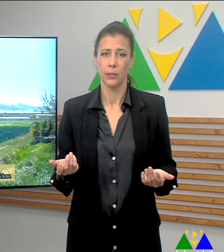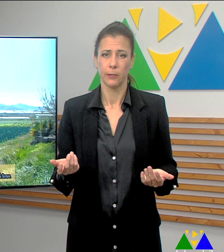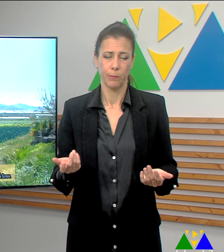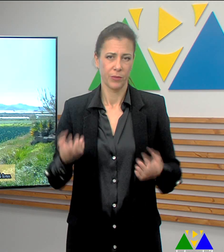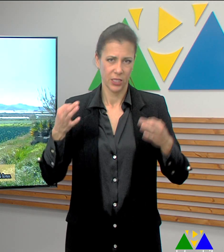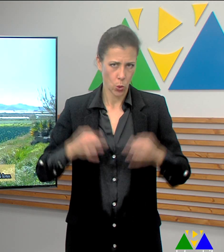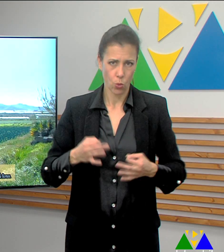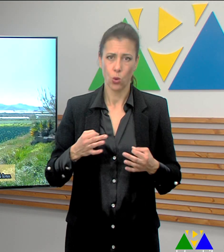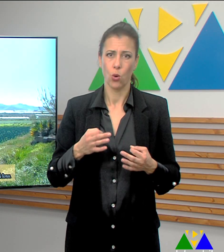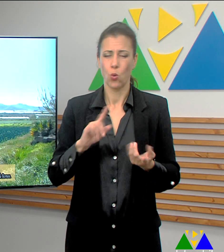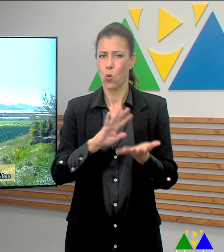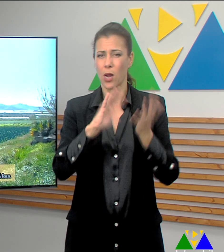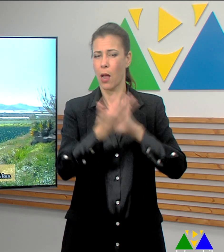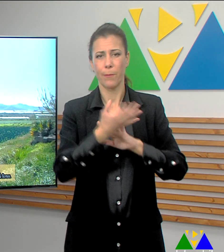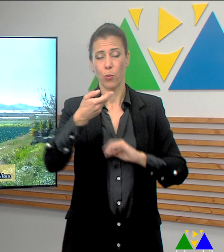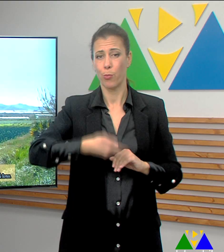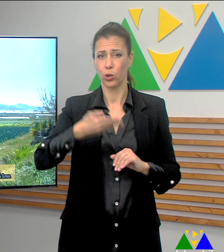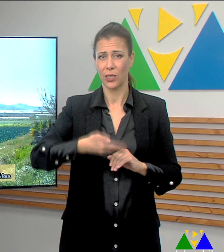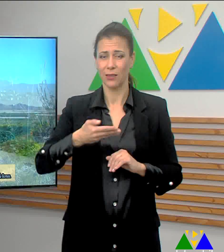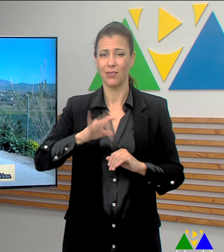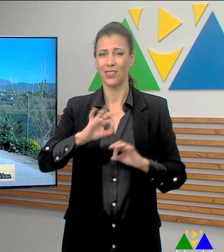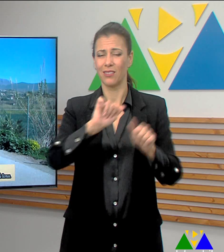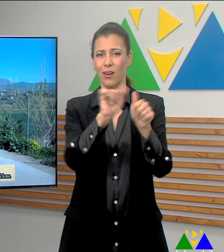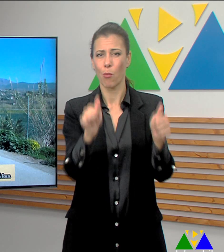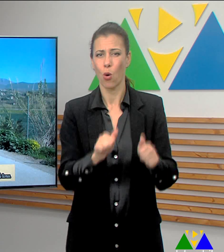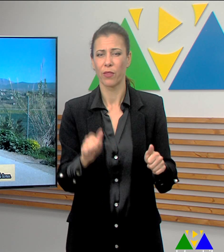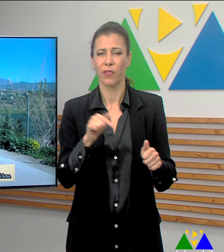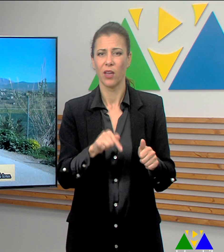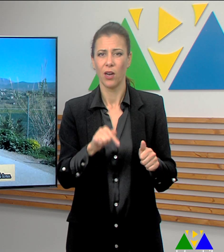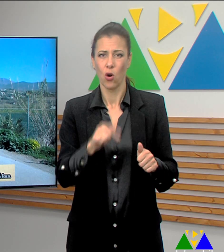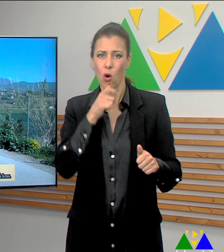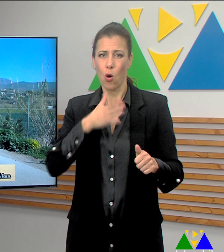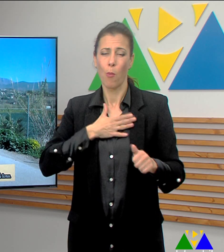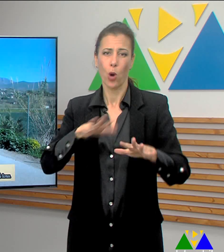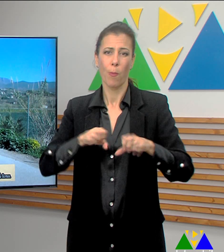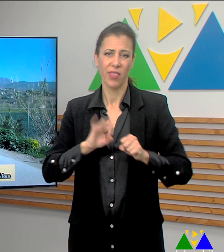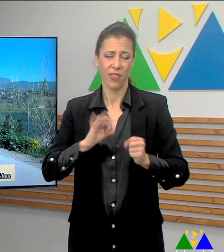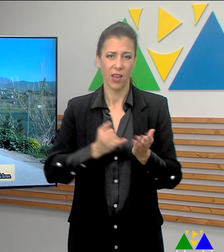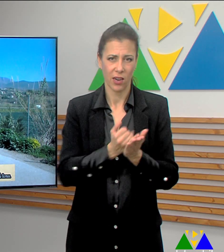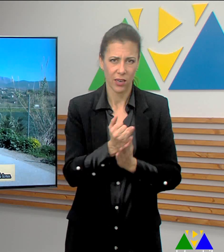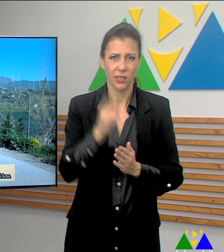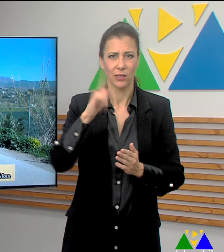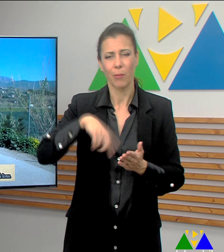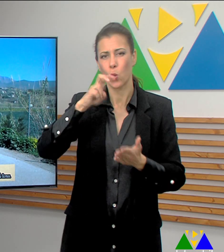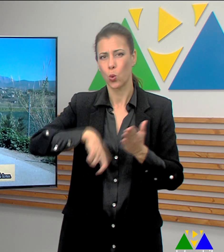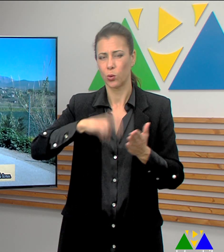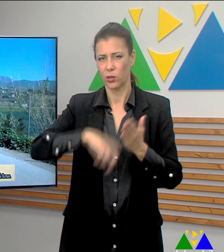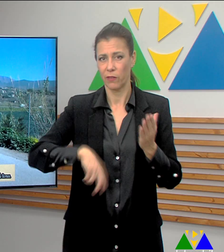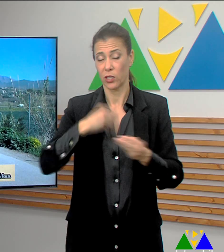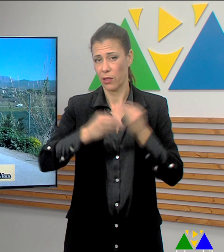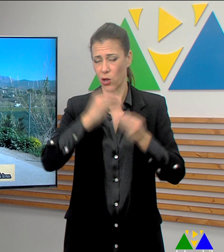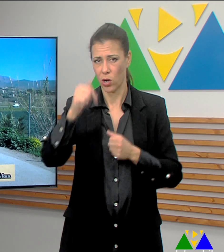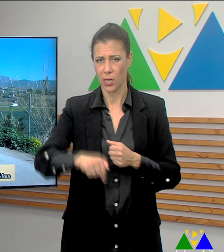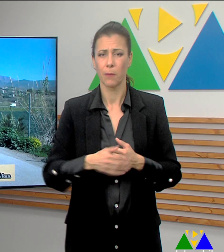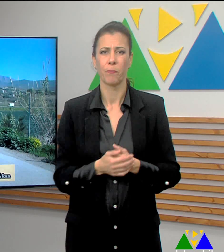debió ser un cambio importante en el modelo de la propiedad agraria, y de los cultivos que se establecieron aquí. Es